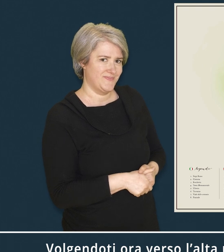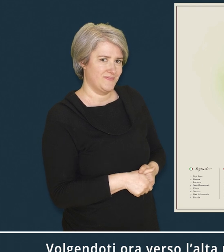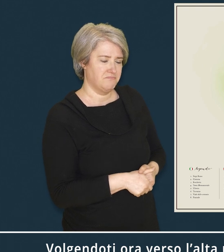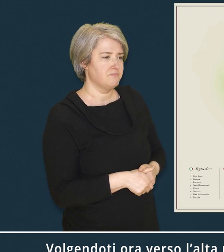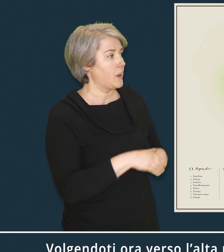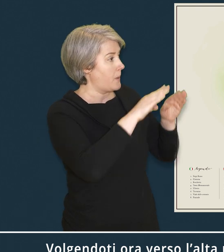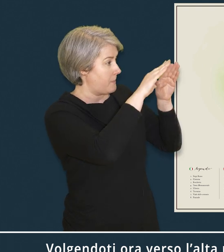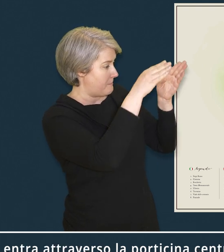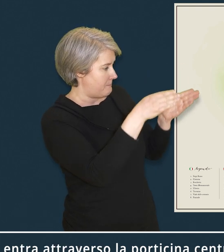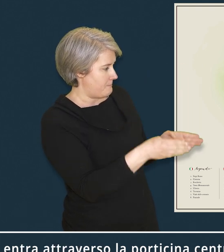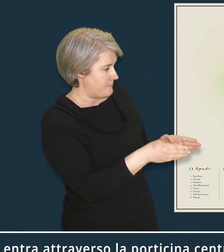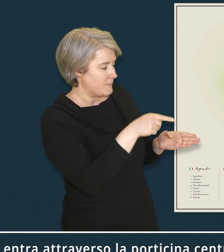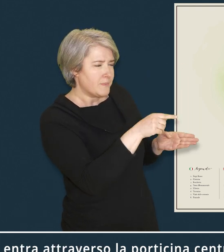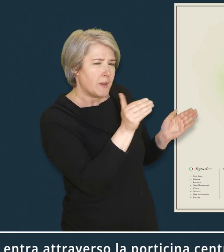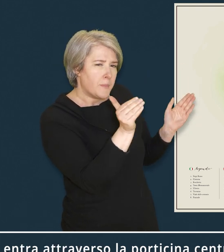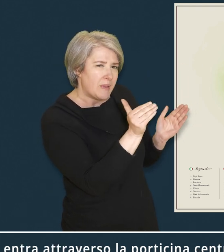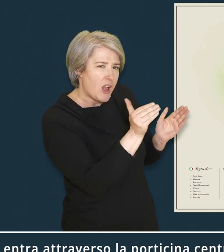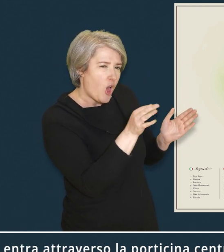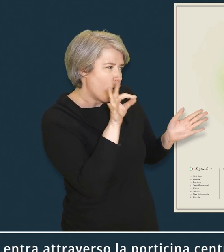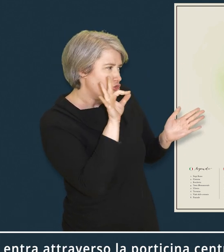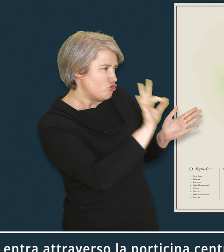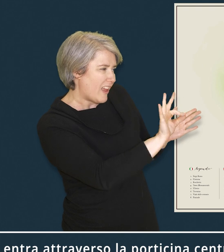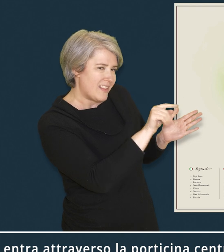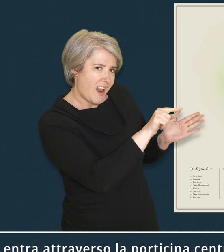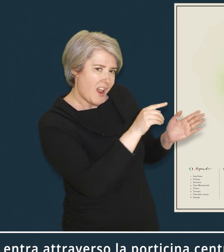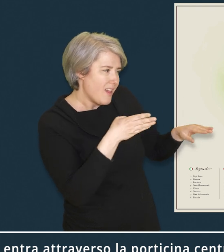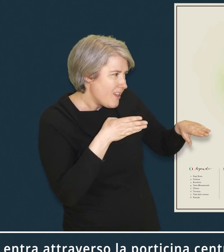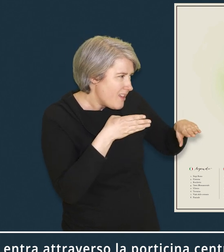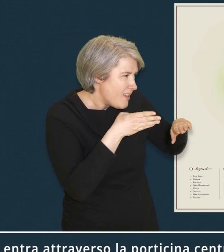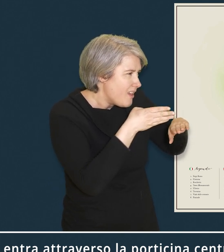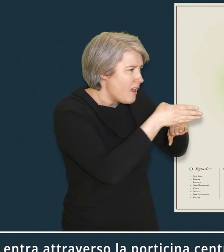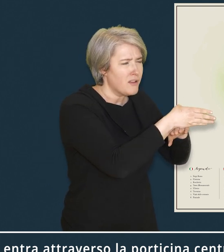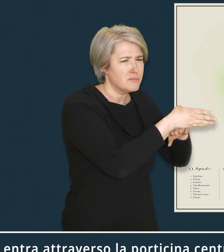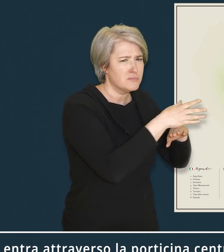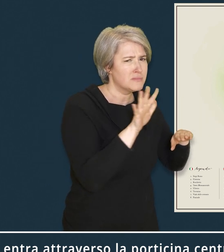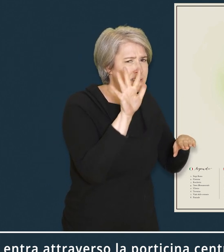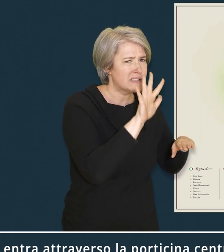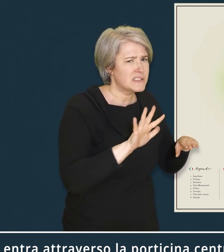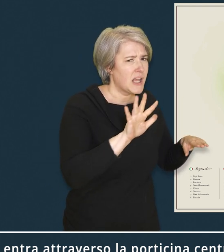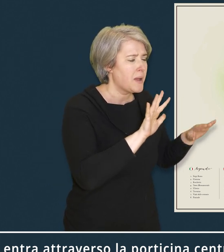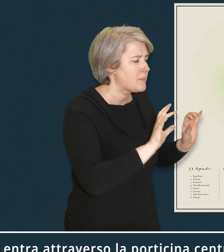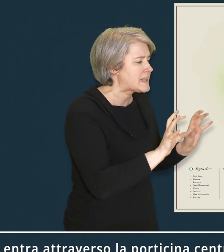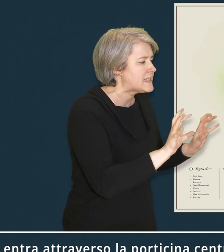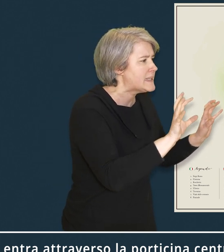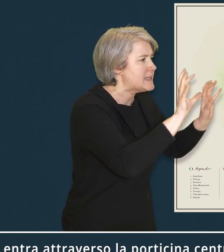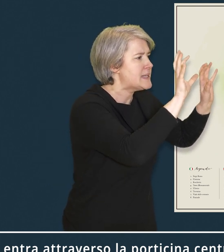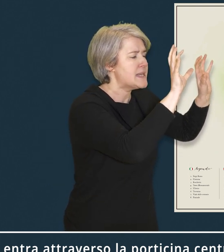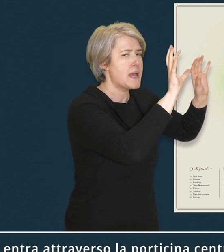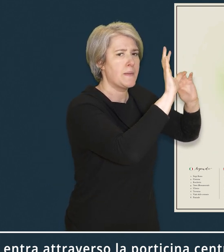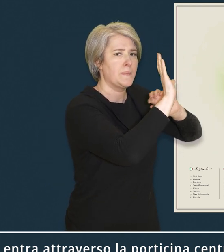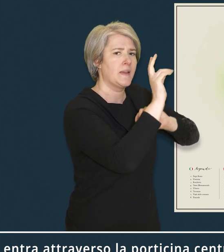ti consigliamo. Entra attraverso la porticina centrale di quella che potrebbe sembrare una grande siepe